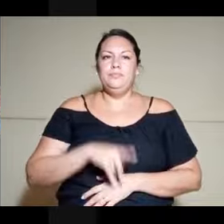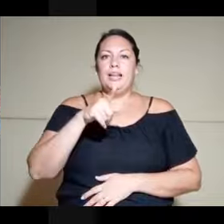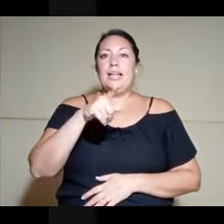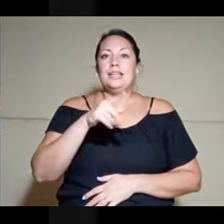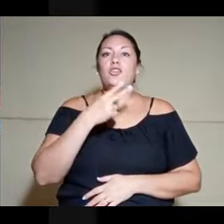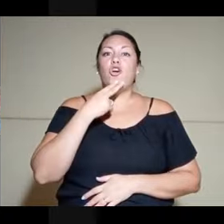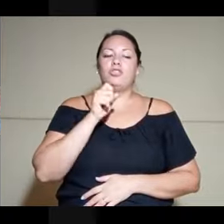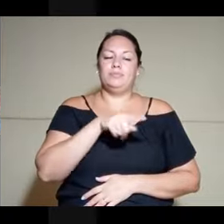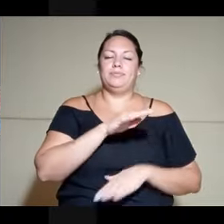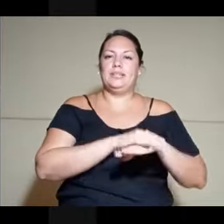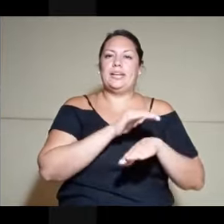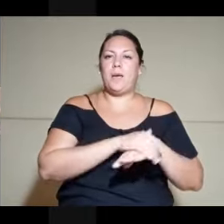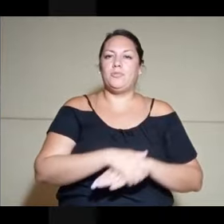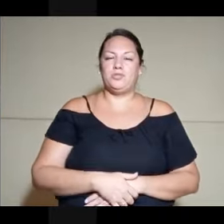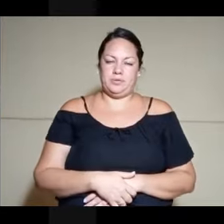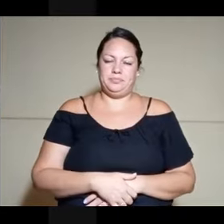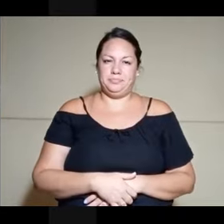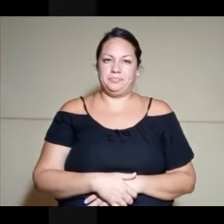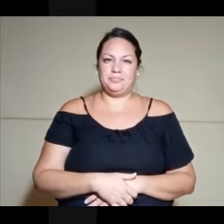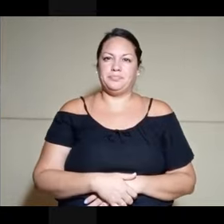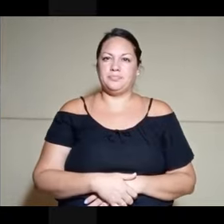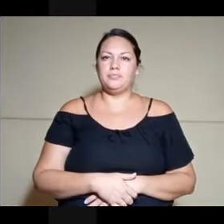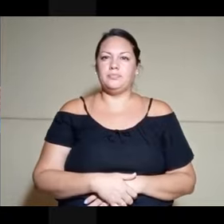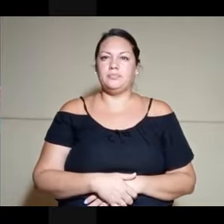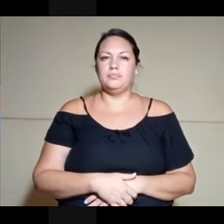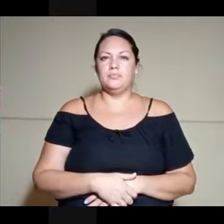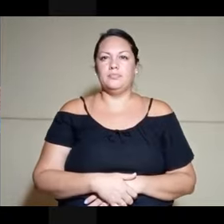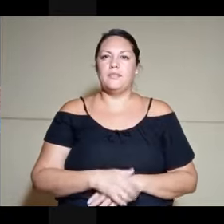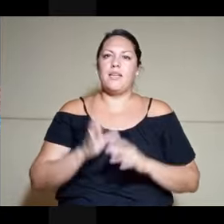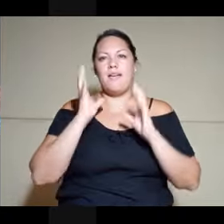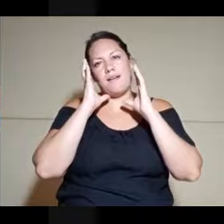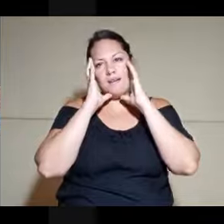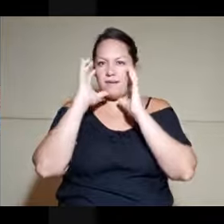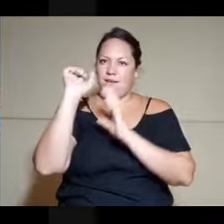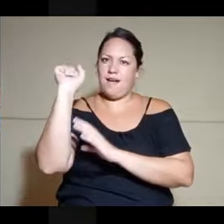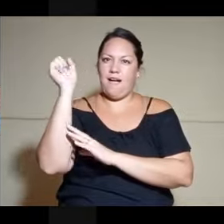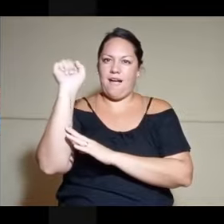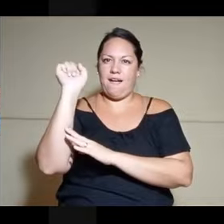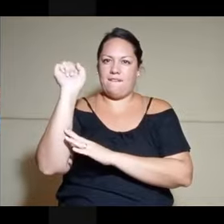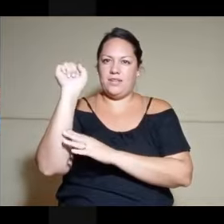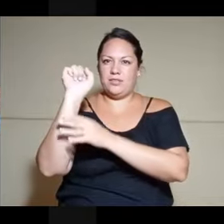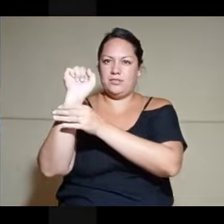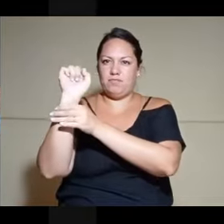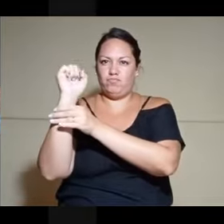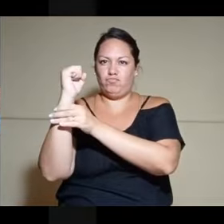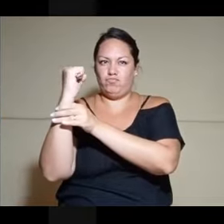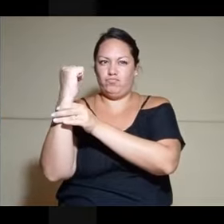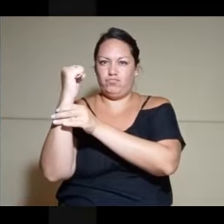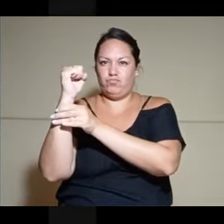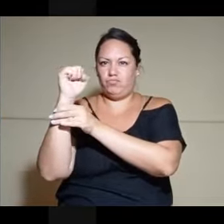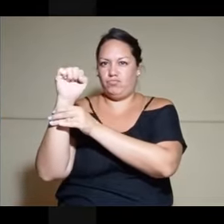entonces el par craneal 11. Sí, profe. Bien, eso hace entonces el par